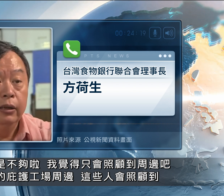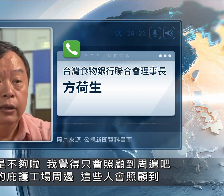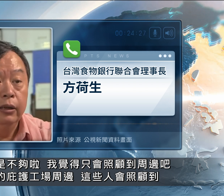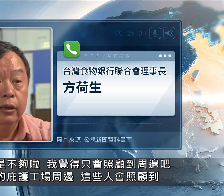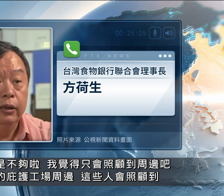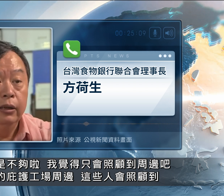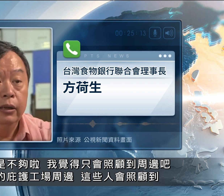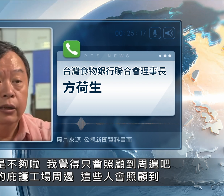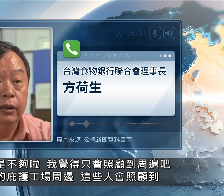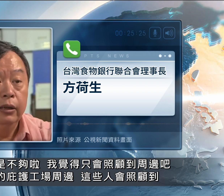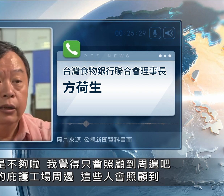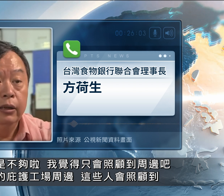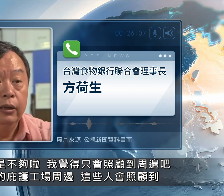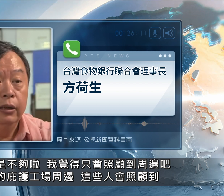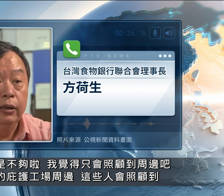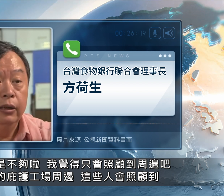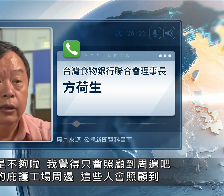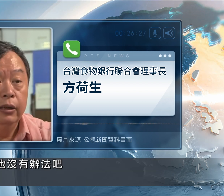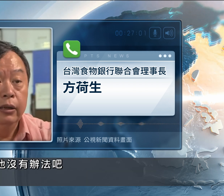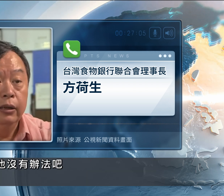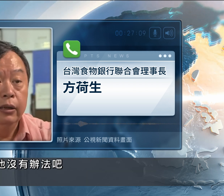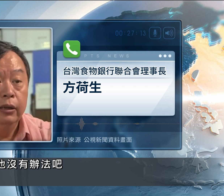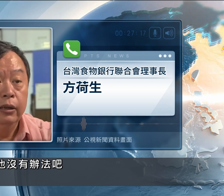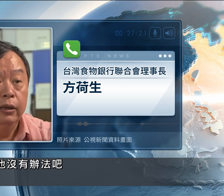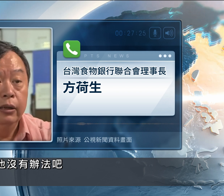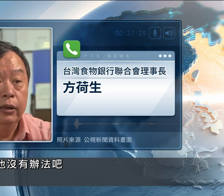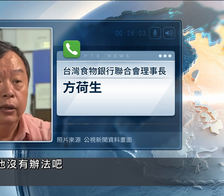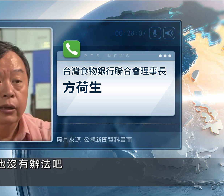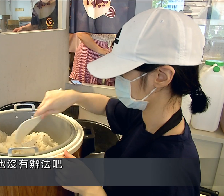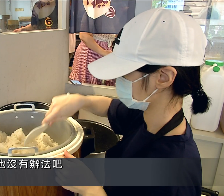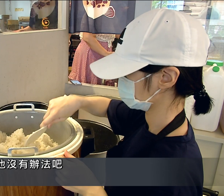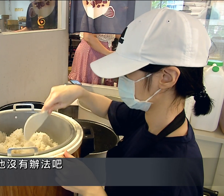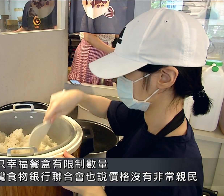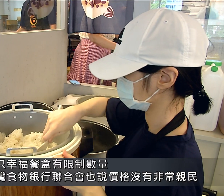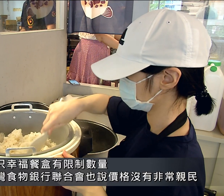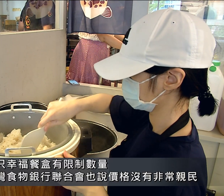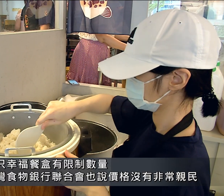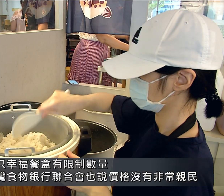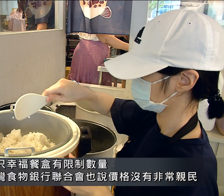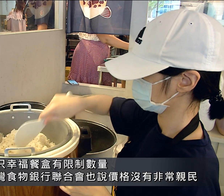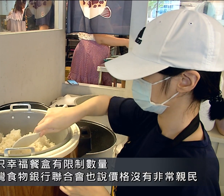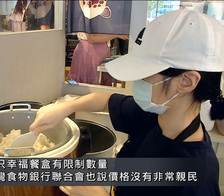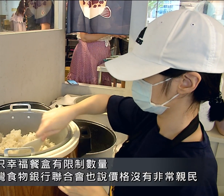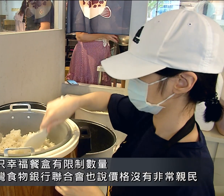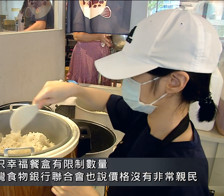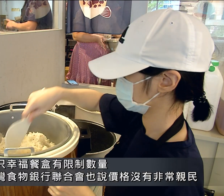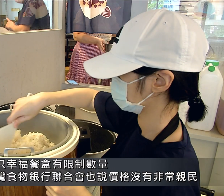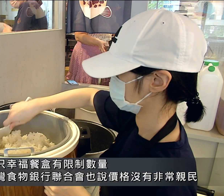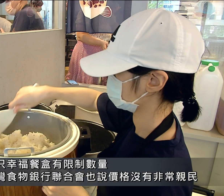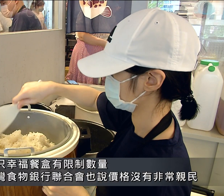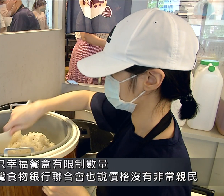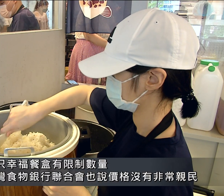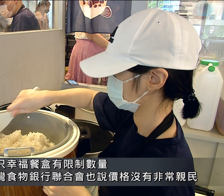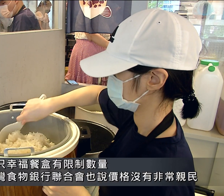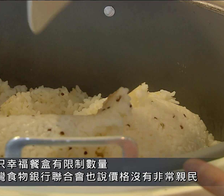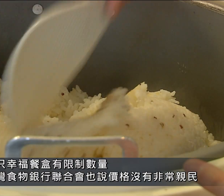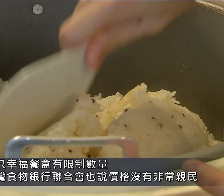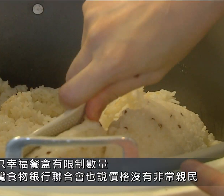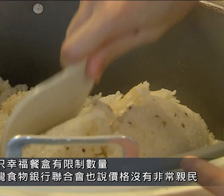工厂周边这些人会照顾到，其他再没有办法吧。 不止幸福餐盒有数量限制，台湾食物银行联合会也说价